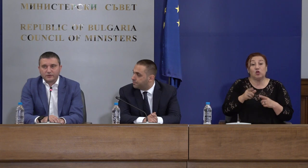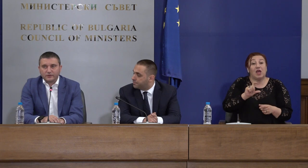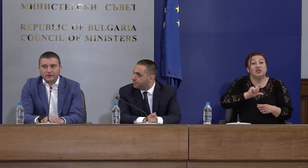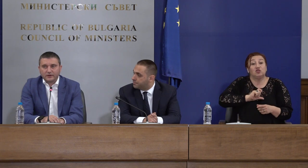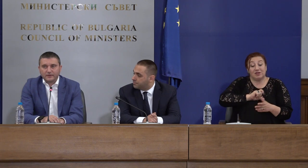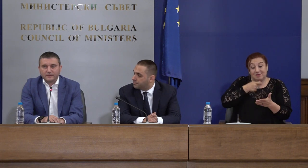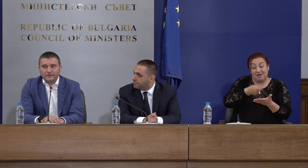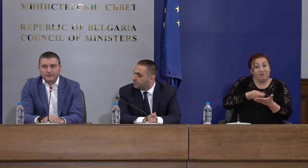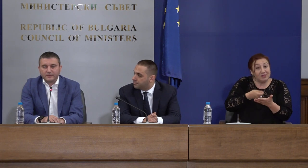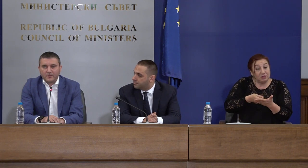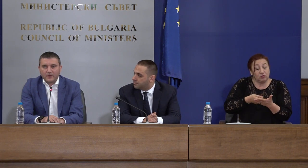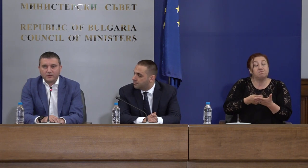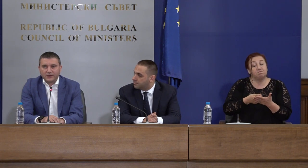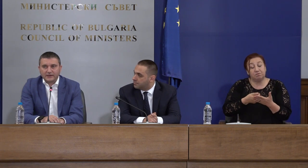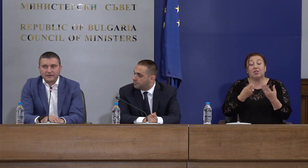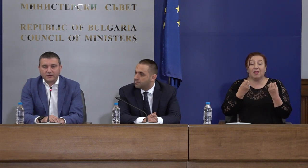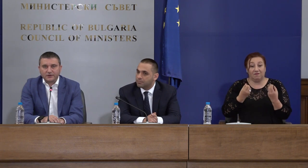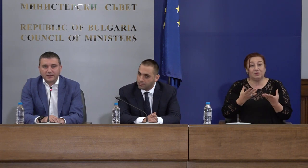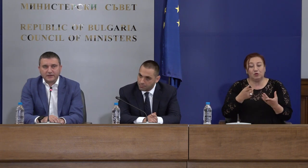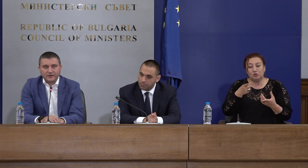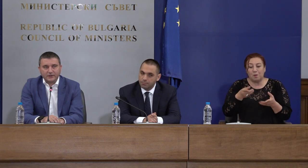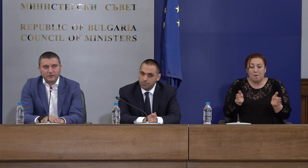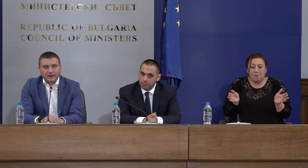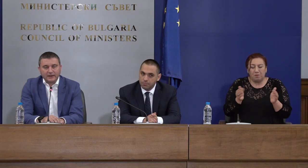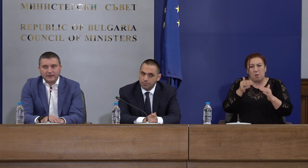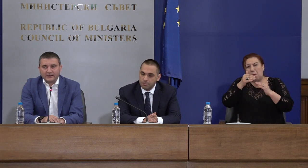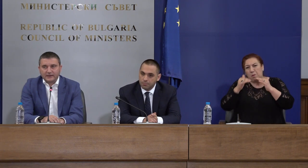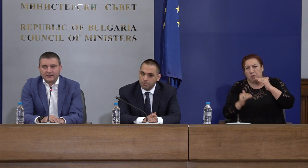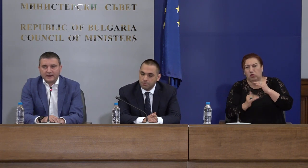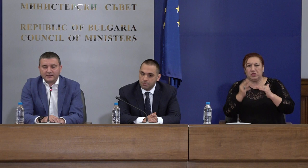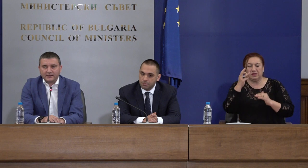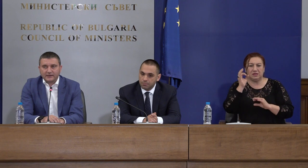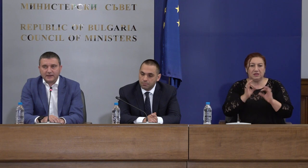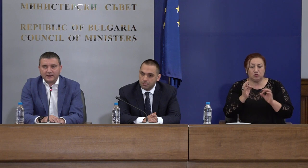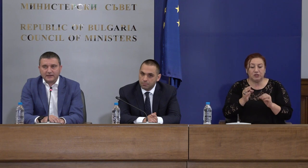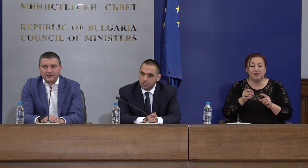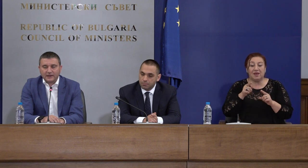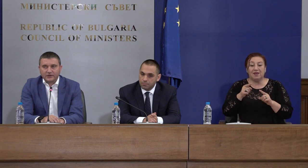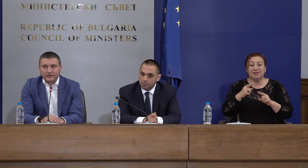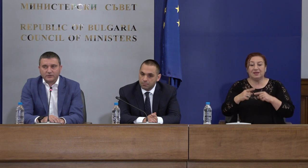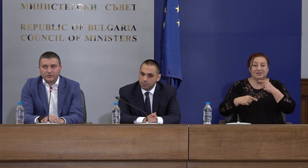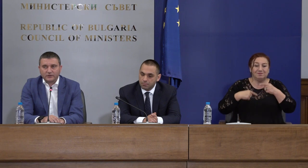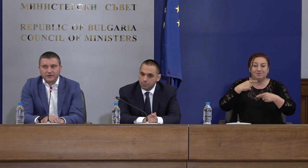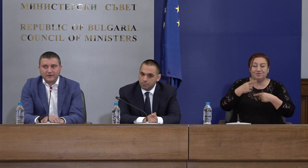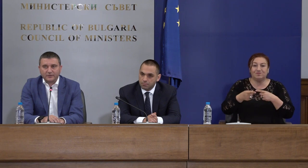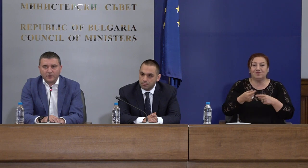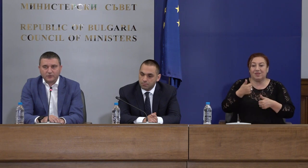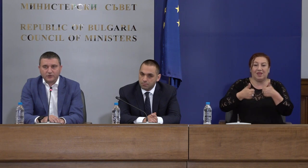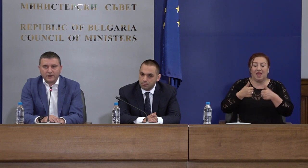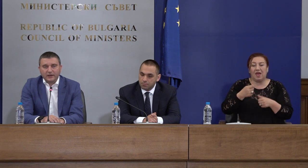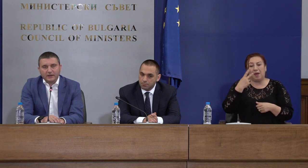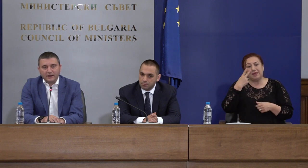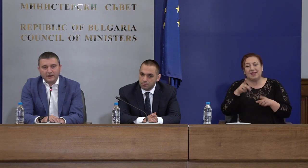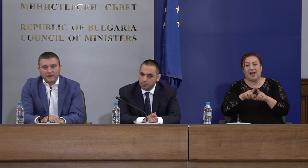възможно при по-малко участие на нови частни инвеститори тази транзакция да се разглежда като държавна